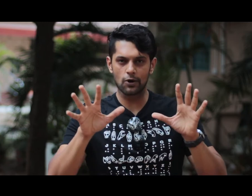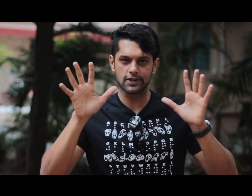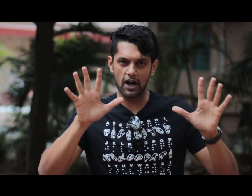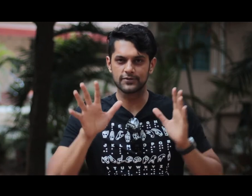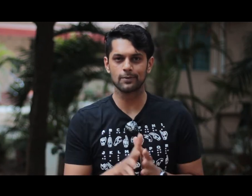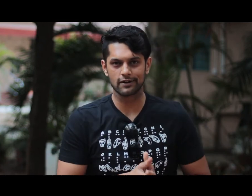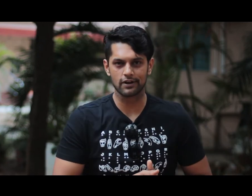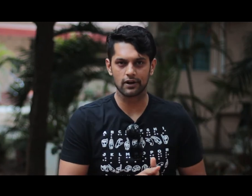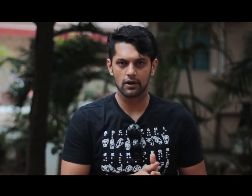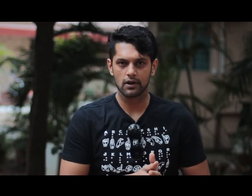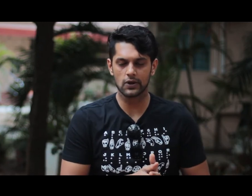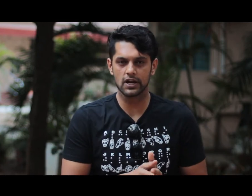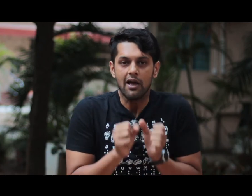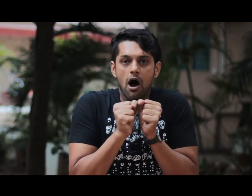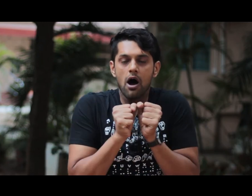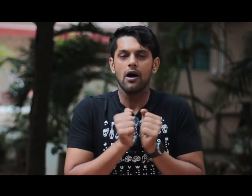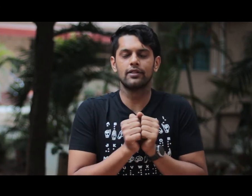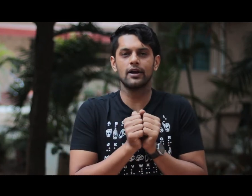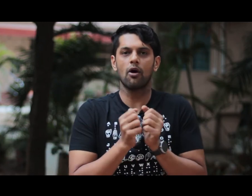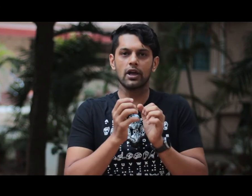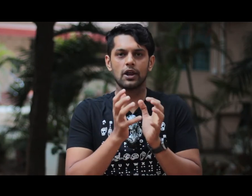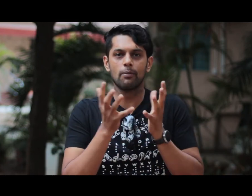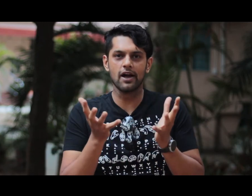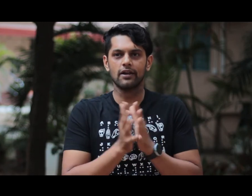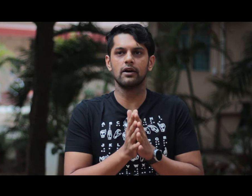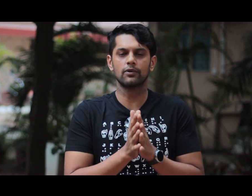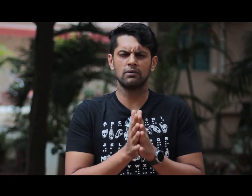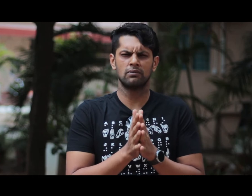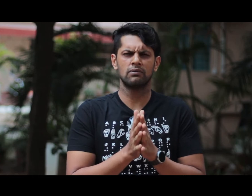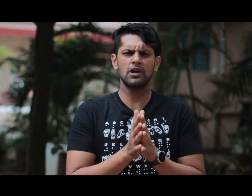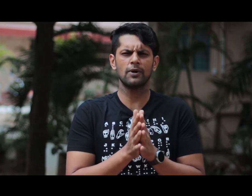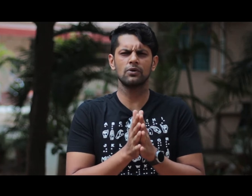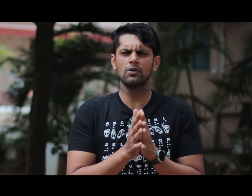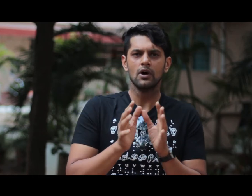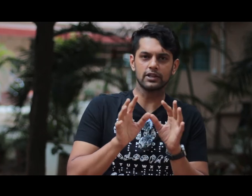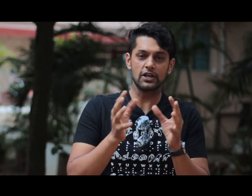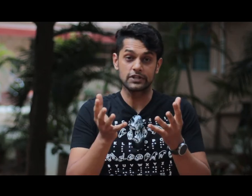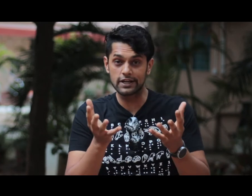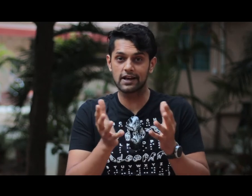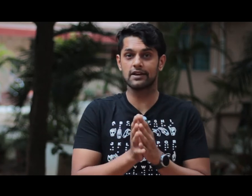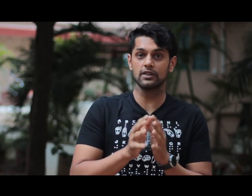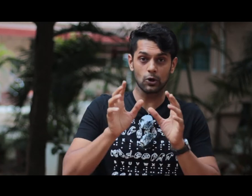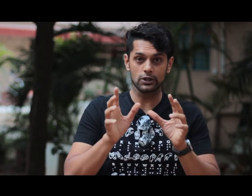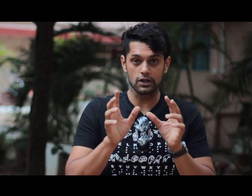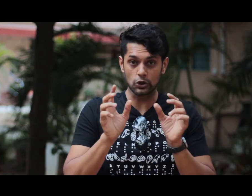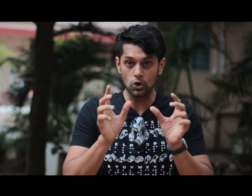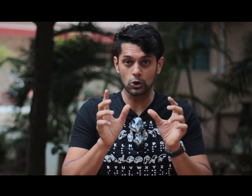avaru sada observe maartta irthare. ಕೆಲವು ಸಲ ಹಾ ಅಂದರೆ ಅವರಿಗೆ ಏನೋ ಭಯ ಆಗಿದೆ ಅಥವಾ ಅಥವಾ ಏನೋ ಸೀರಿಯಸ್ ಆಗಿದ್ದಾರೆ ಅಂತ ಅವ್ರಿಗೆ ಗೊತ್ತಾಗುತ್ತೆ, ಟೋನ್